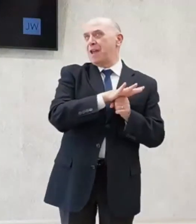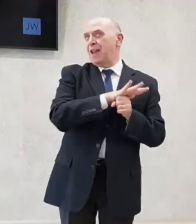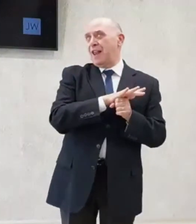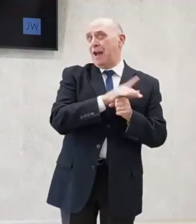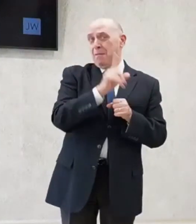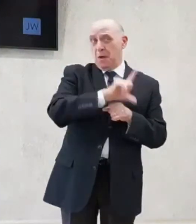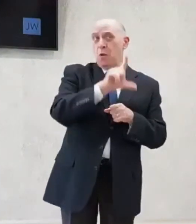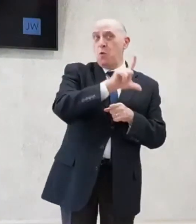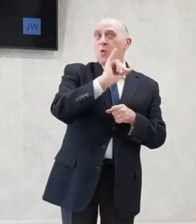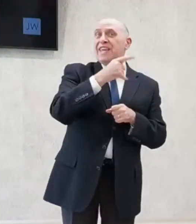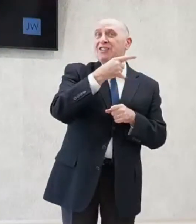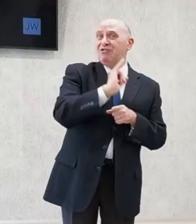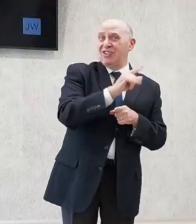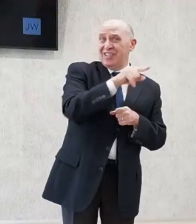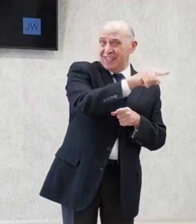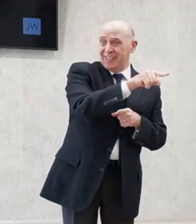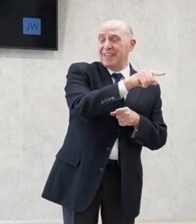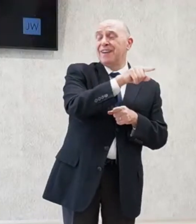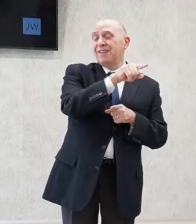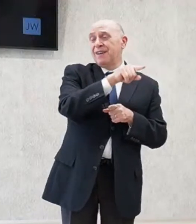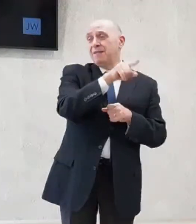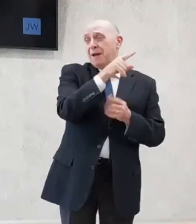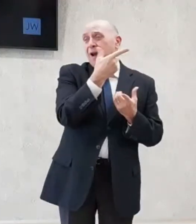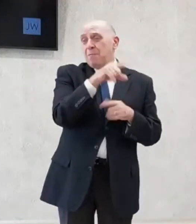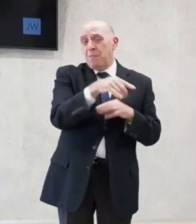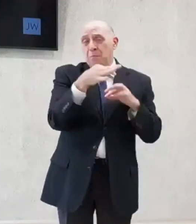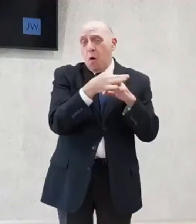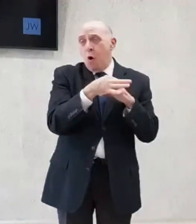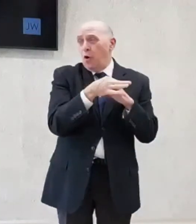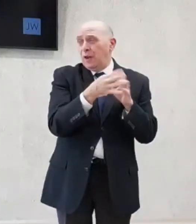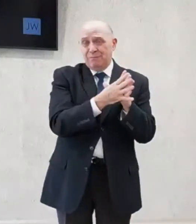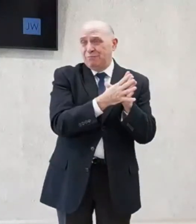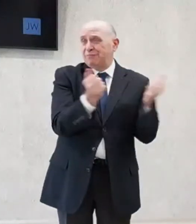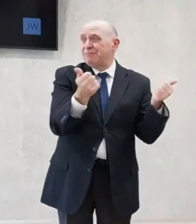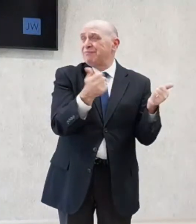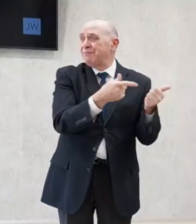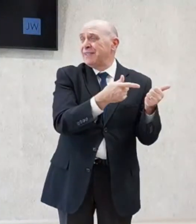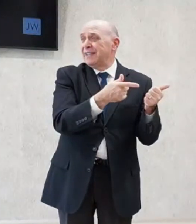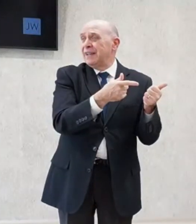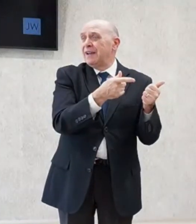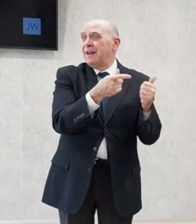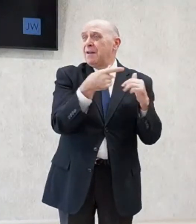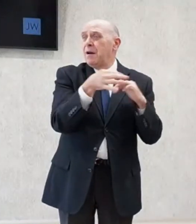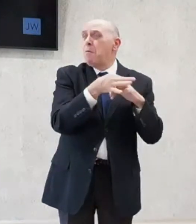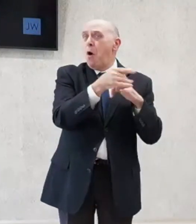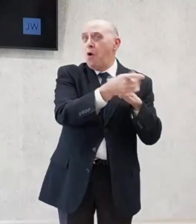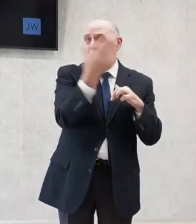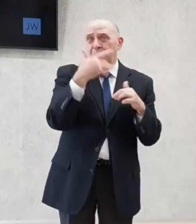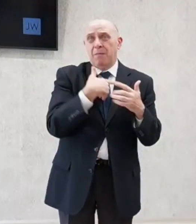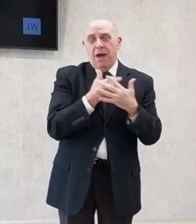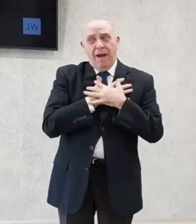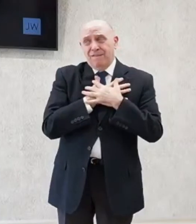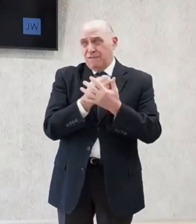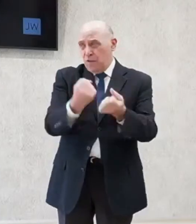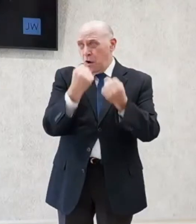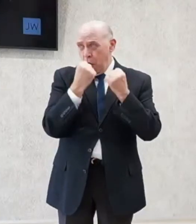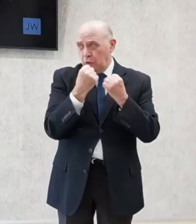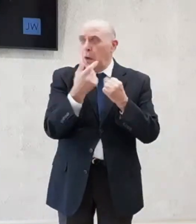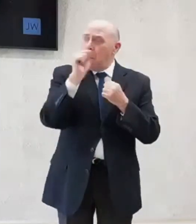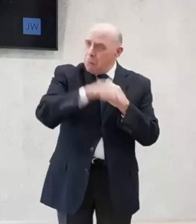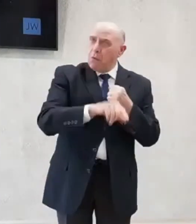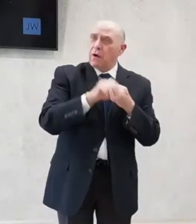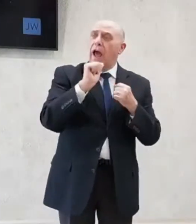Luigi in particolare che hai perso tua moglie la persona che veramente amavi più di tutti gli altri ma anche a te Alfonso